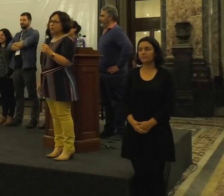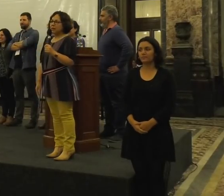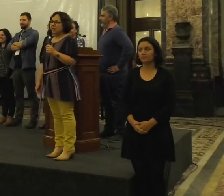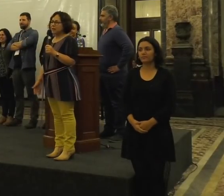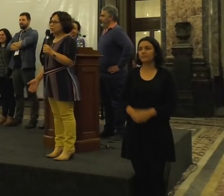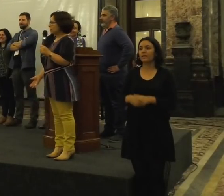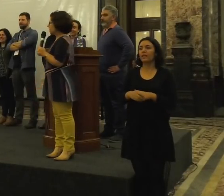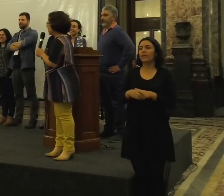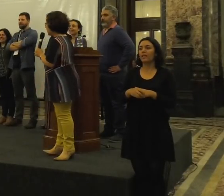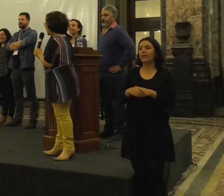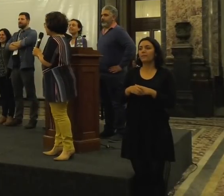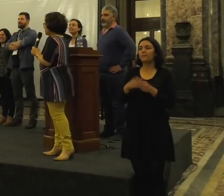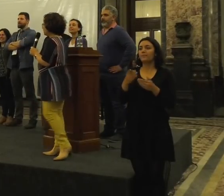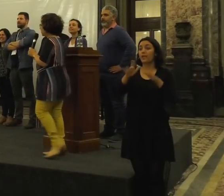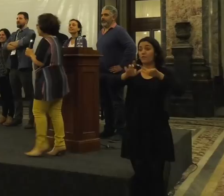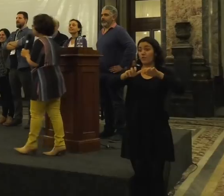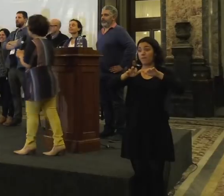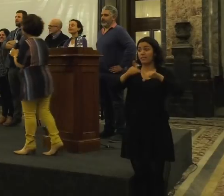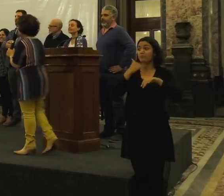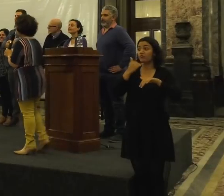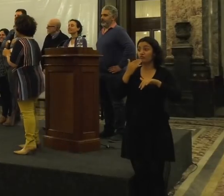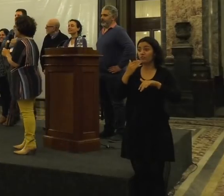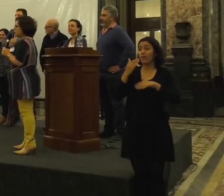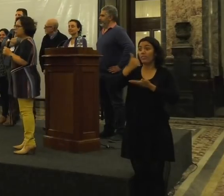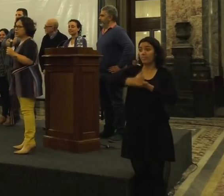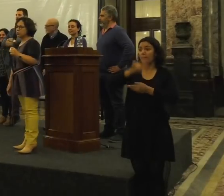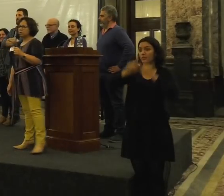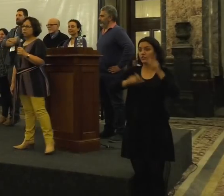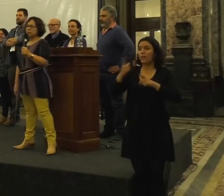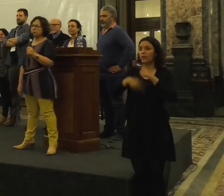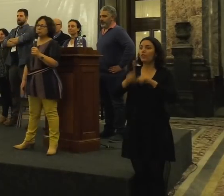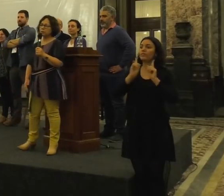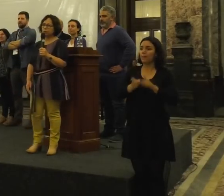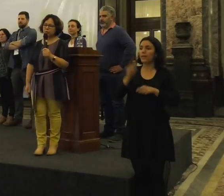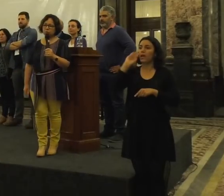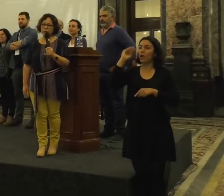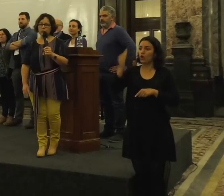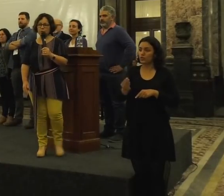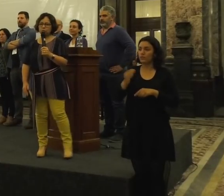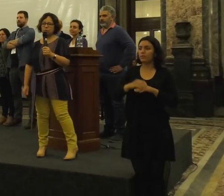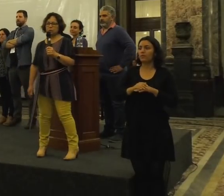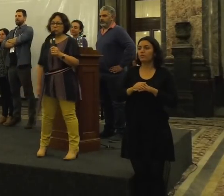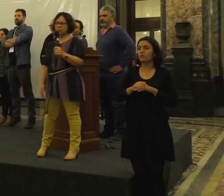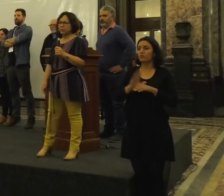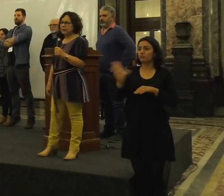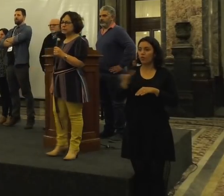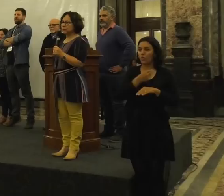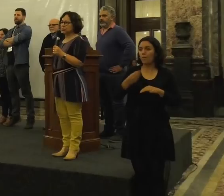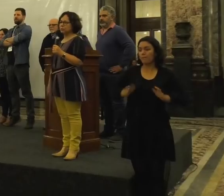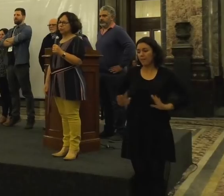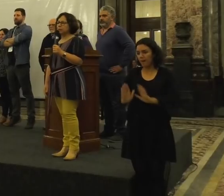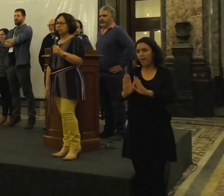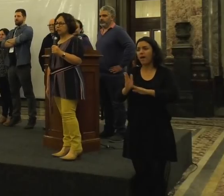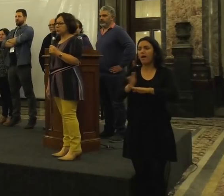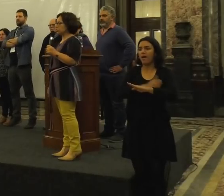De informática no sé si hay alguien, pero me gustaría también hacer un reconocimiento porque fueron todos los